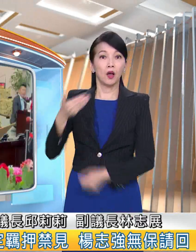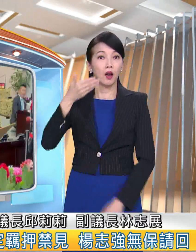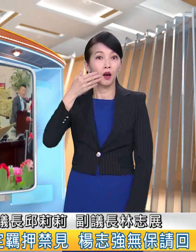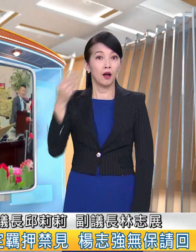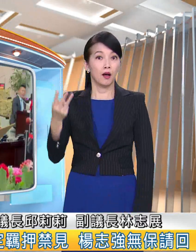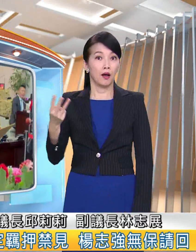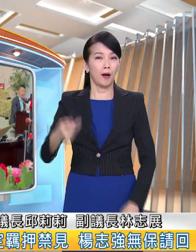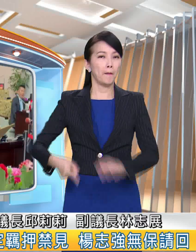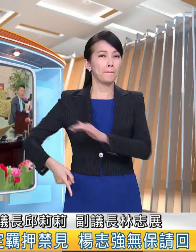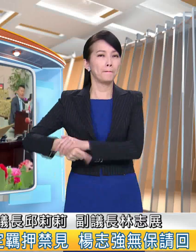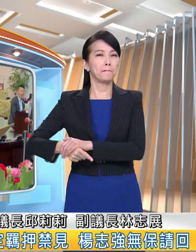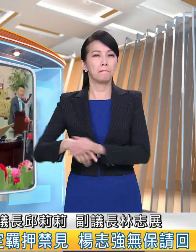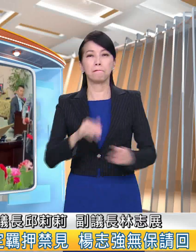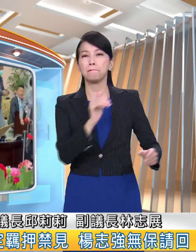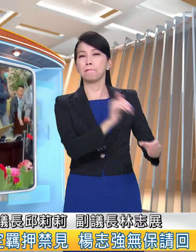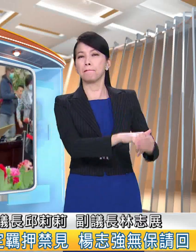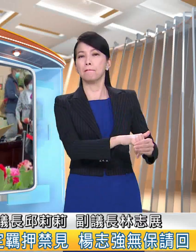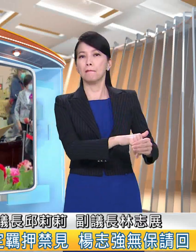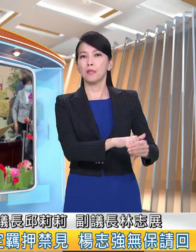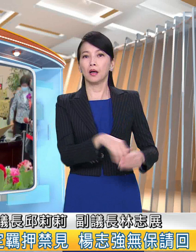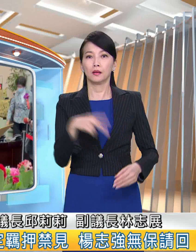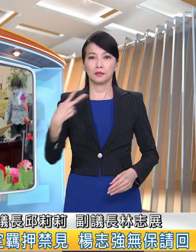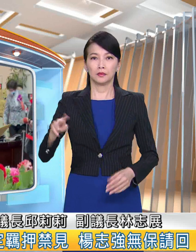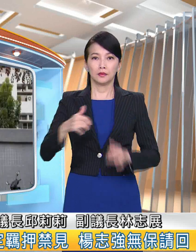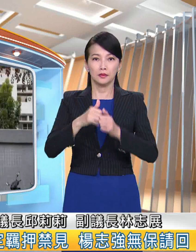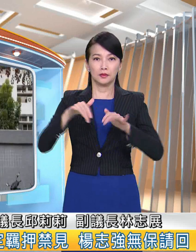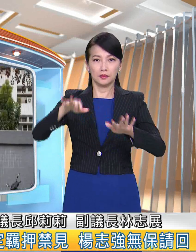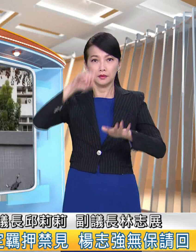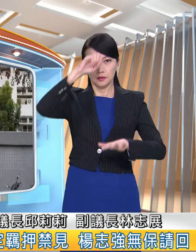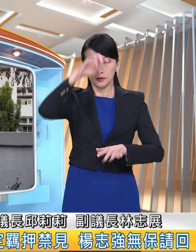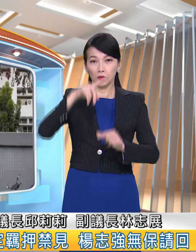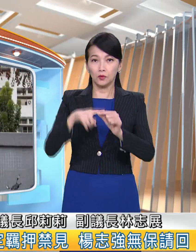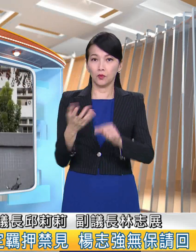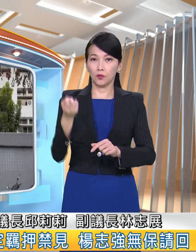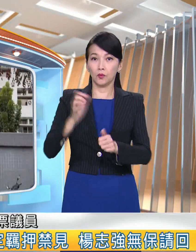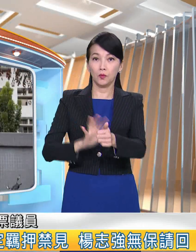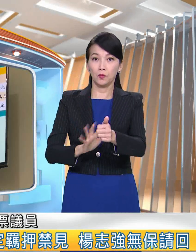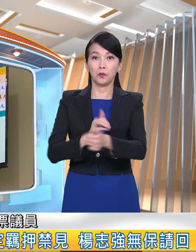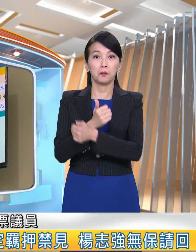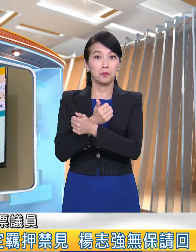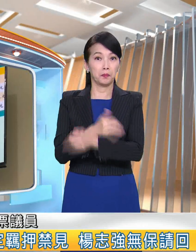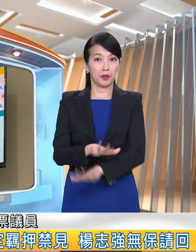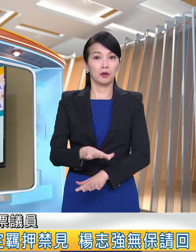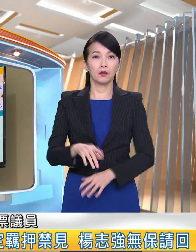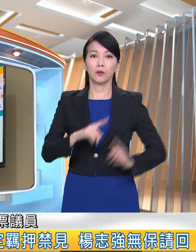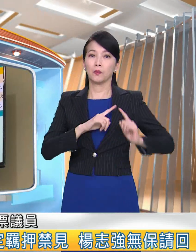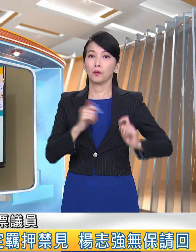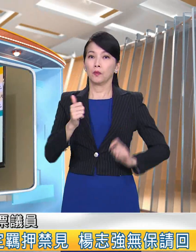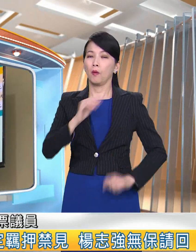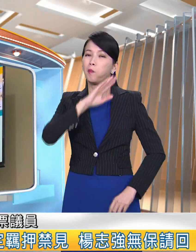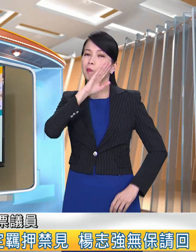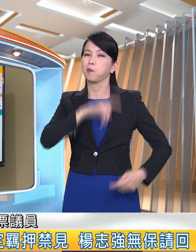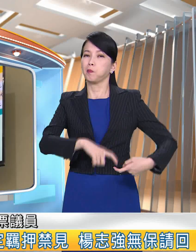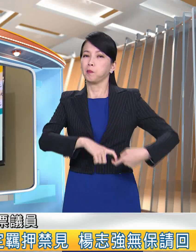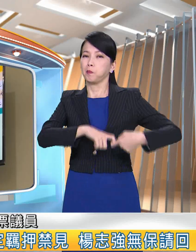籍议长邱丽丽、副议长林志展三位国民党跑票议员，以